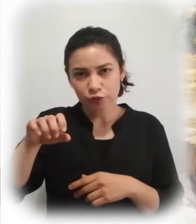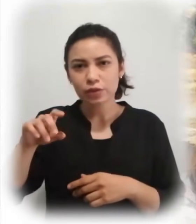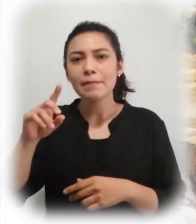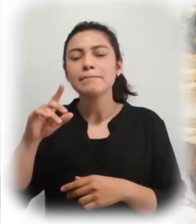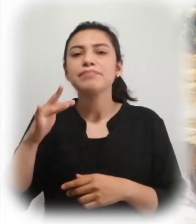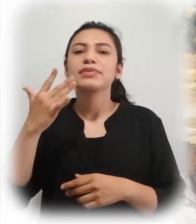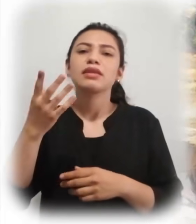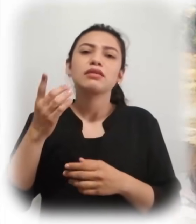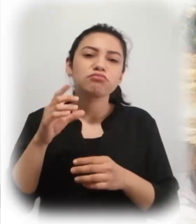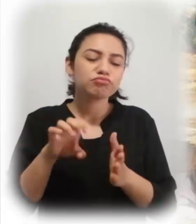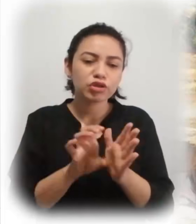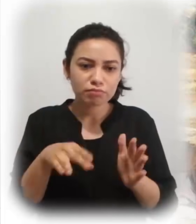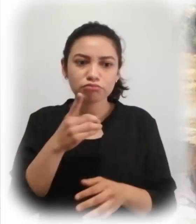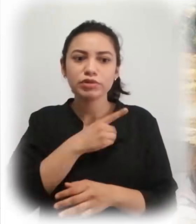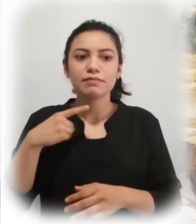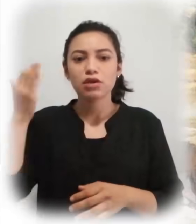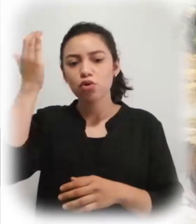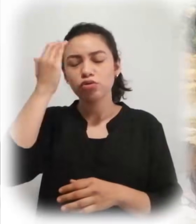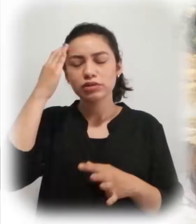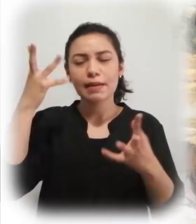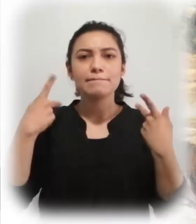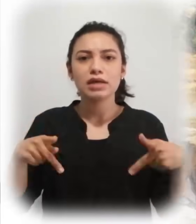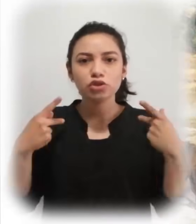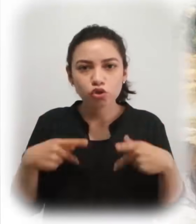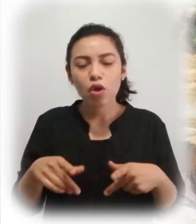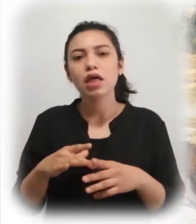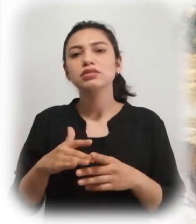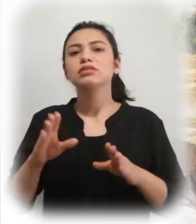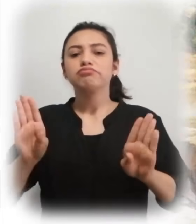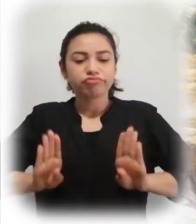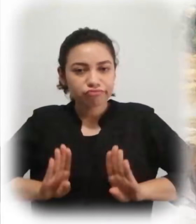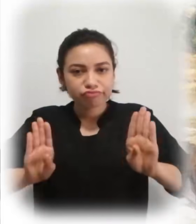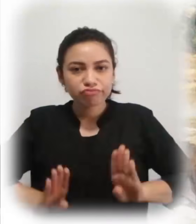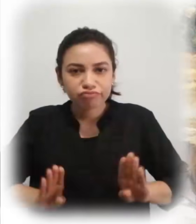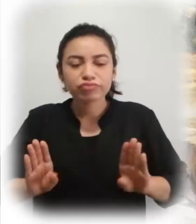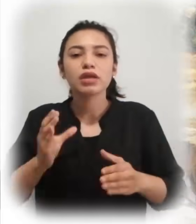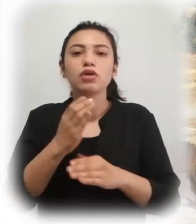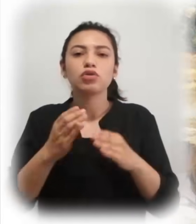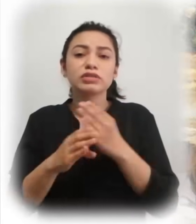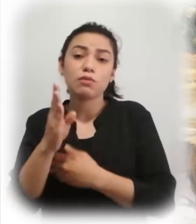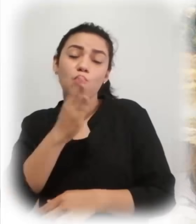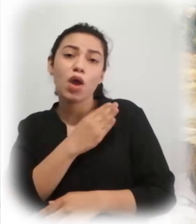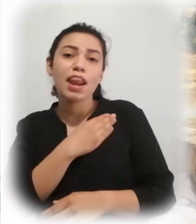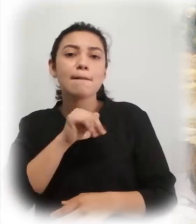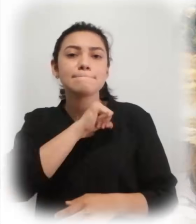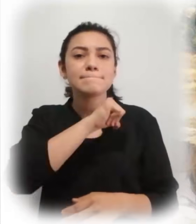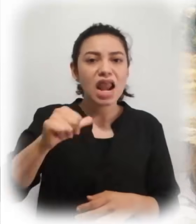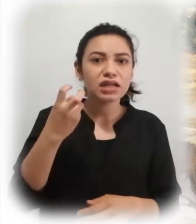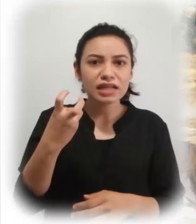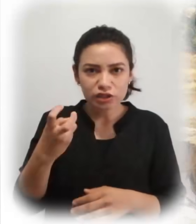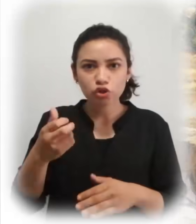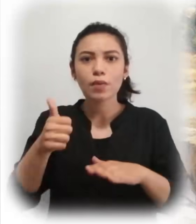cualidades y defectos, de sus necesidades y oportunidades es básico para un buen pastor. Si no,